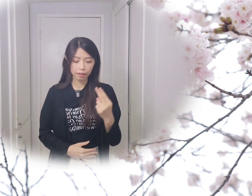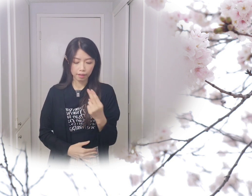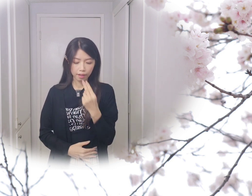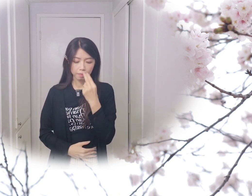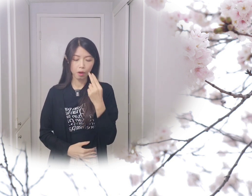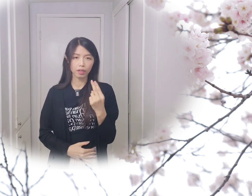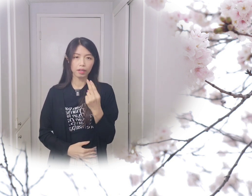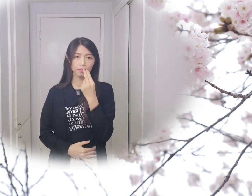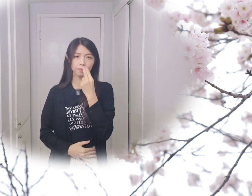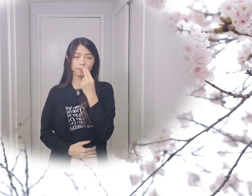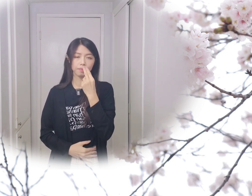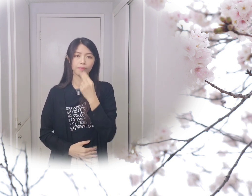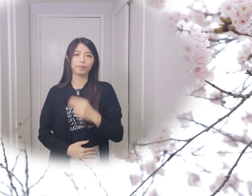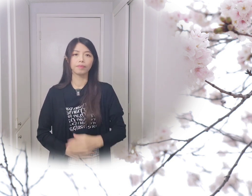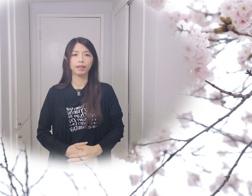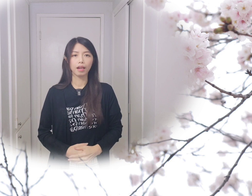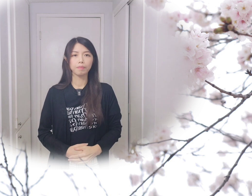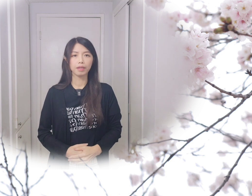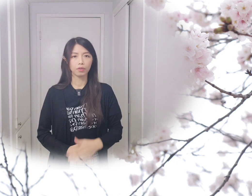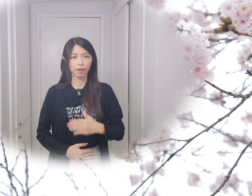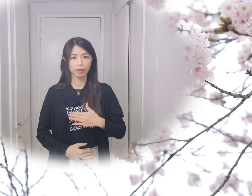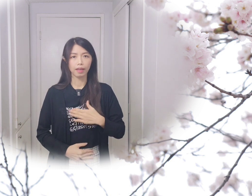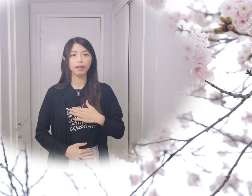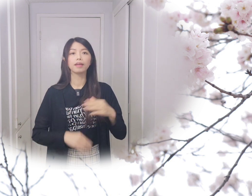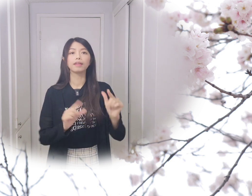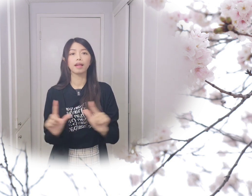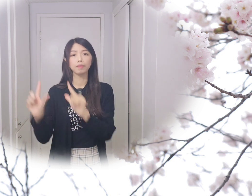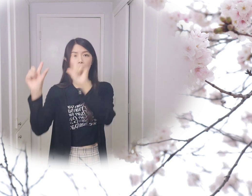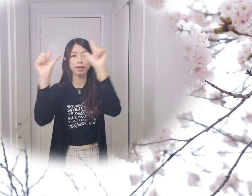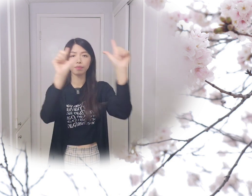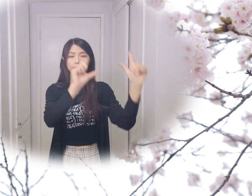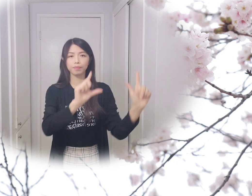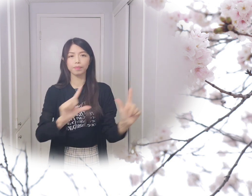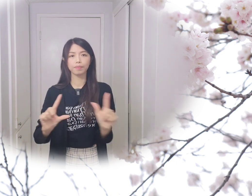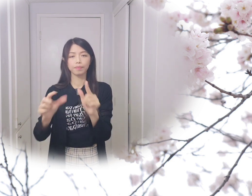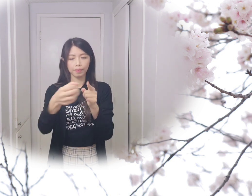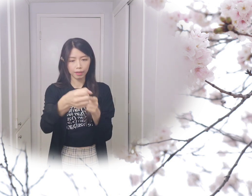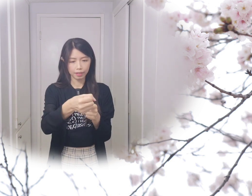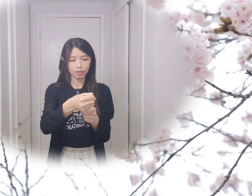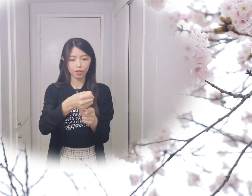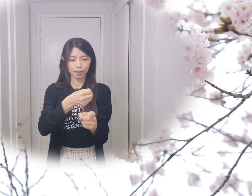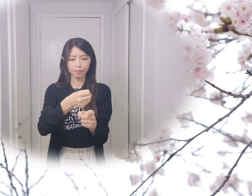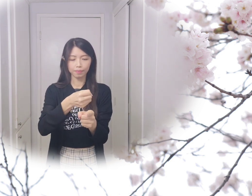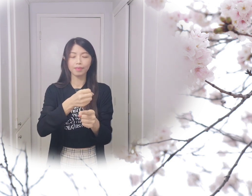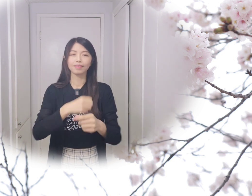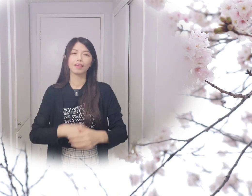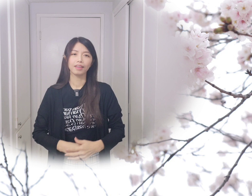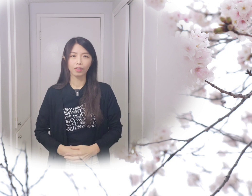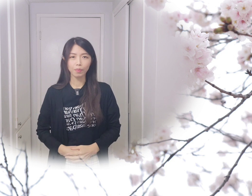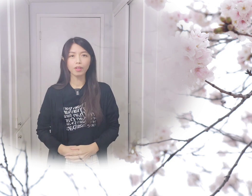생명이 내 삶의 이유라 내 삶의 이유라